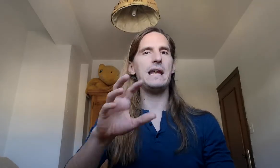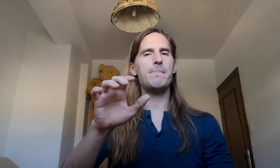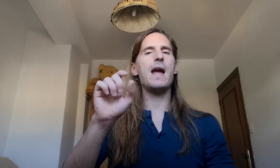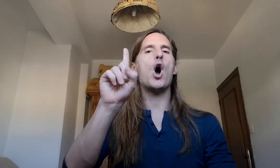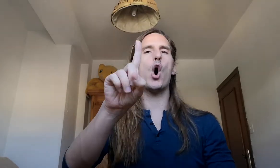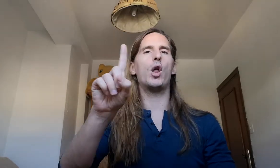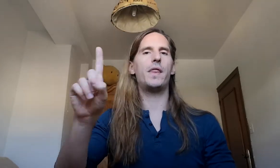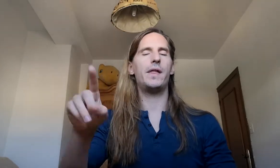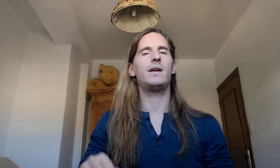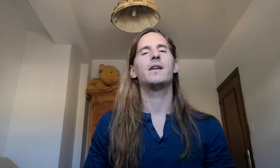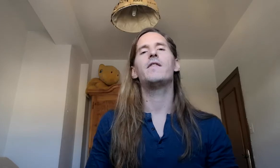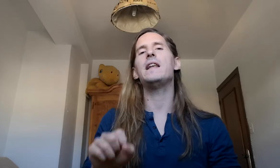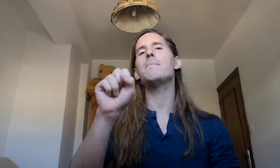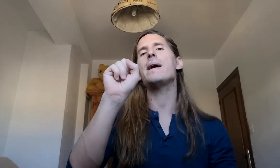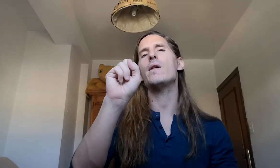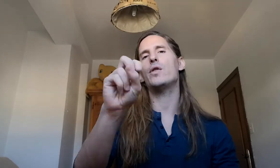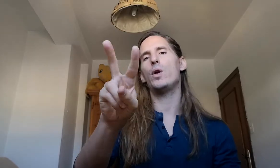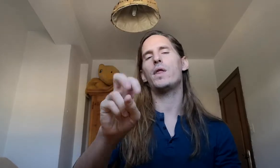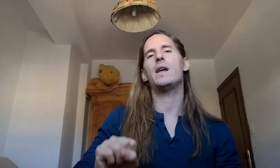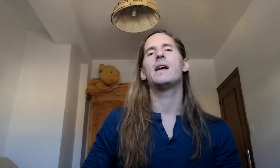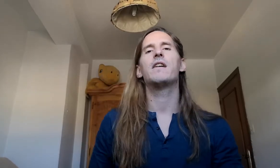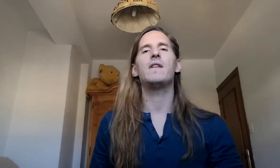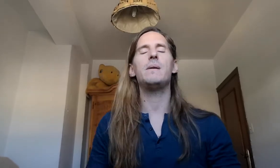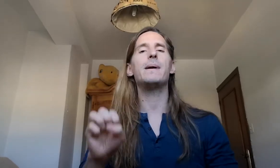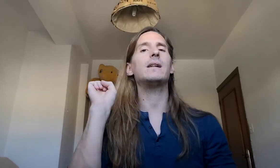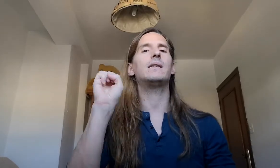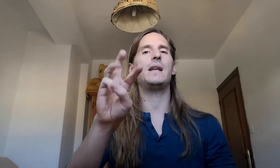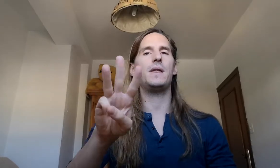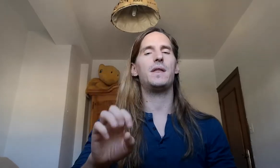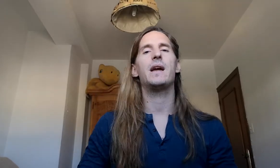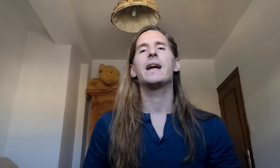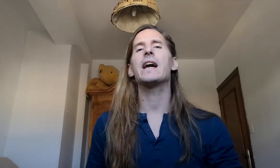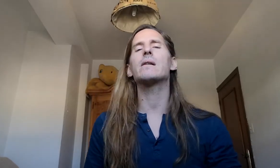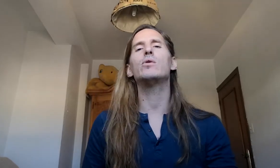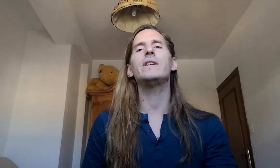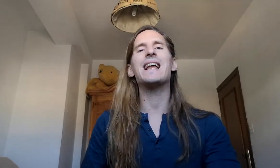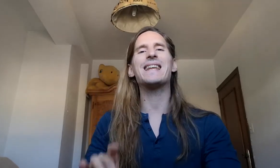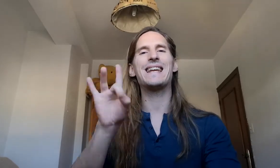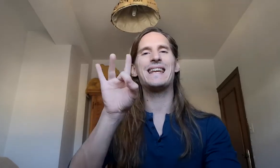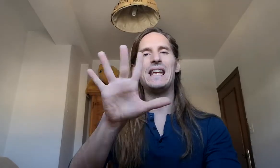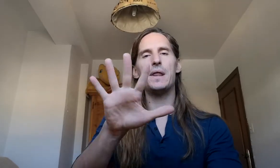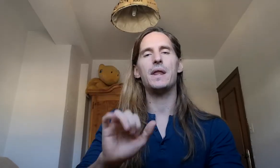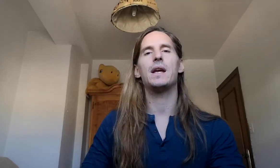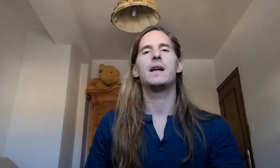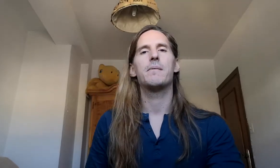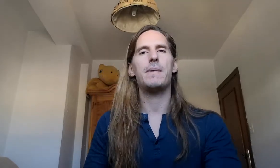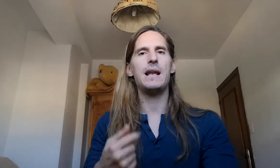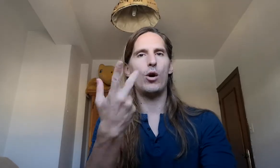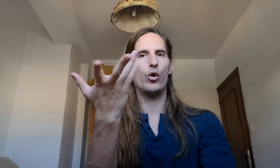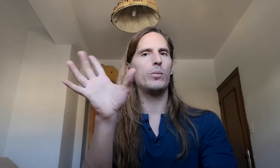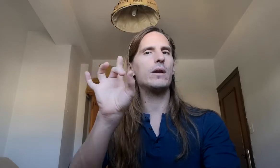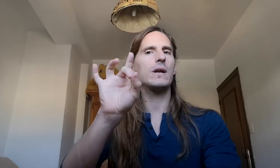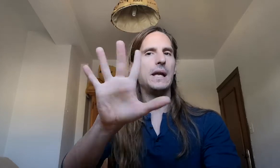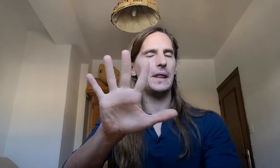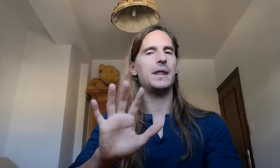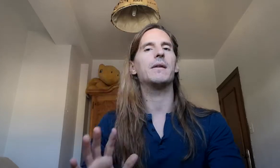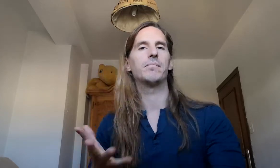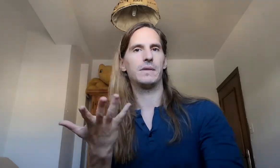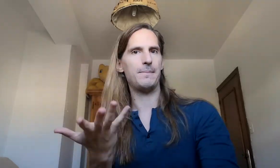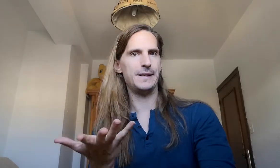Felipe XI. Felipe XII. Felipe XIII. Guerra mundial 15. ¿Vale? O número 15. También se